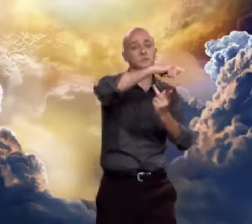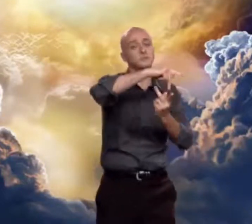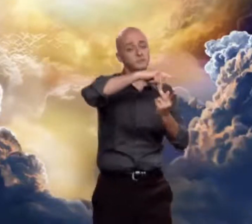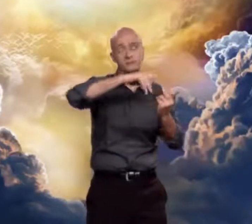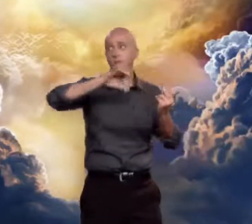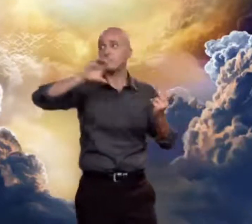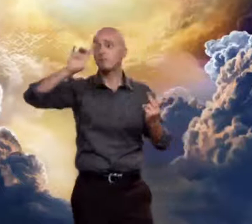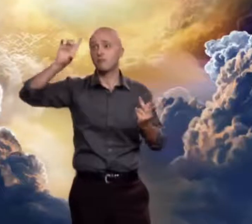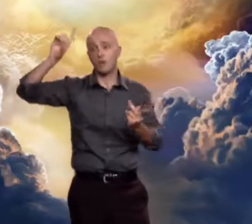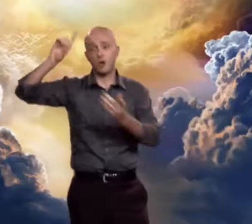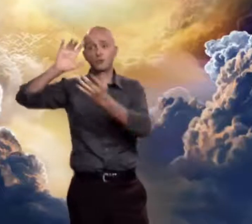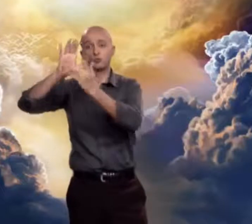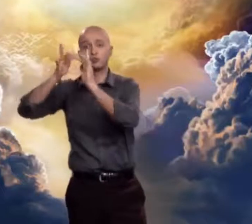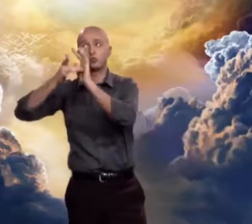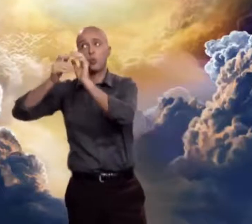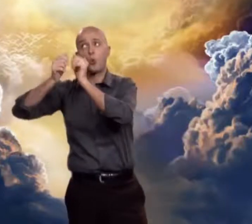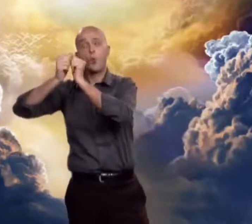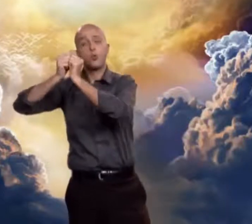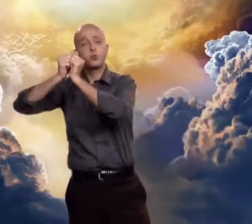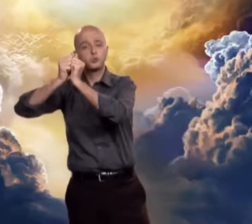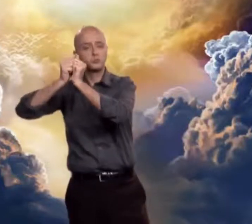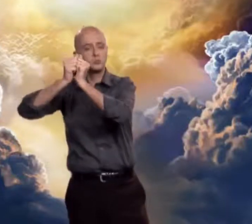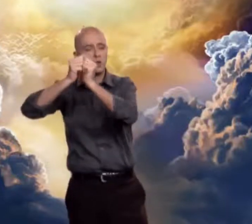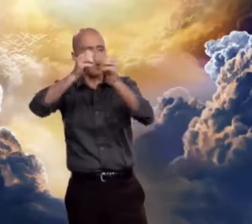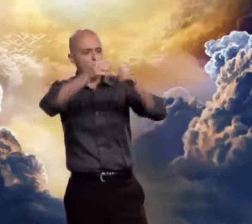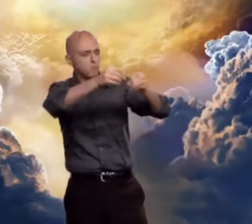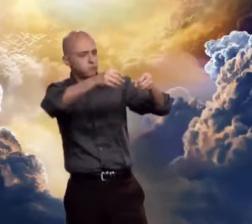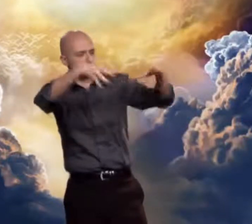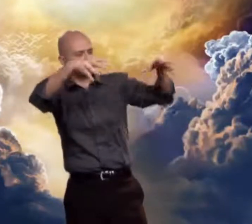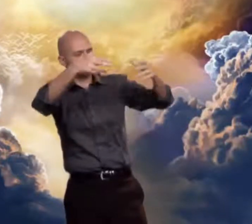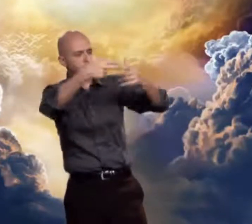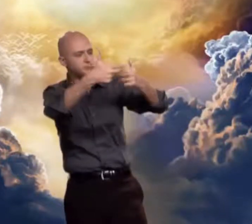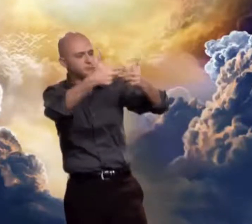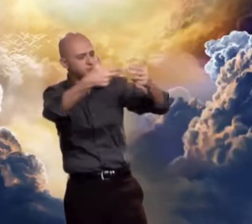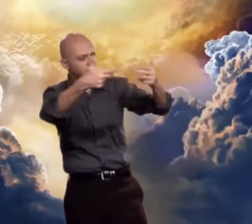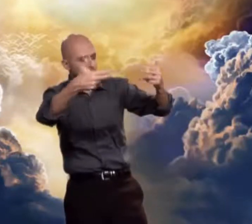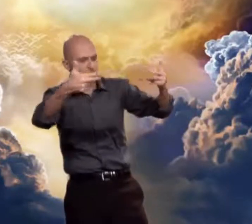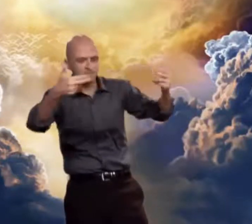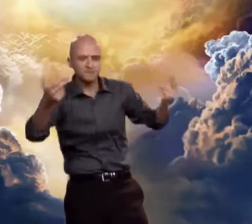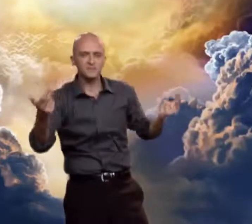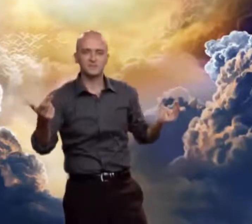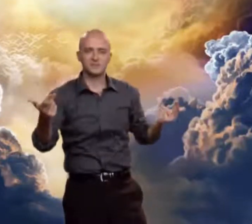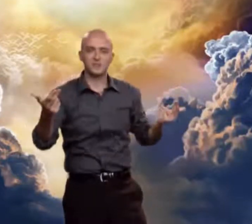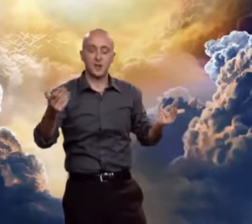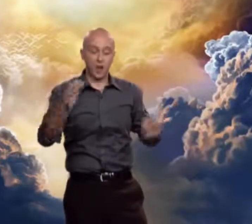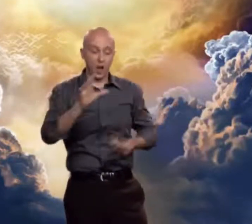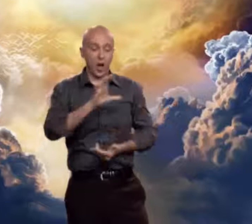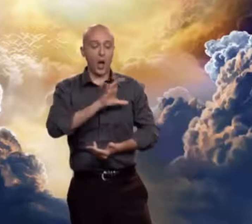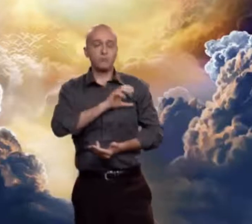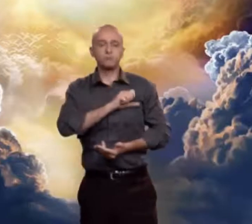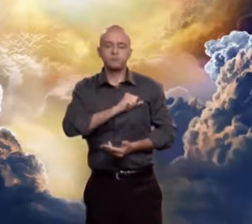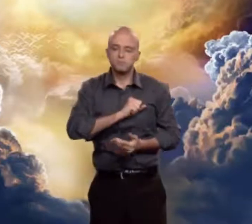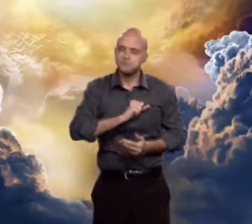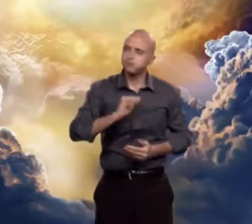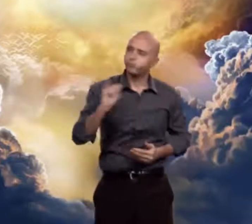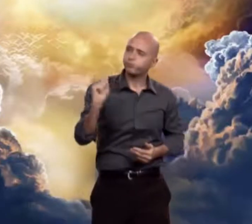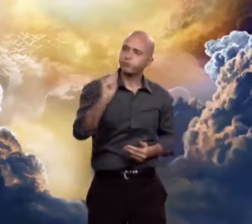invisíveis, sejam tronos ou soberanias, poderes ou autoridades. Todas as coisas foram criadas por Ele e para